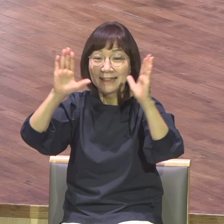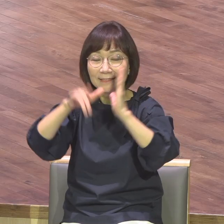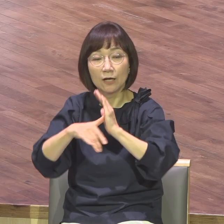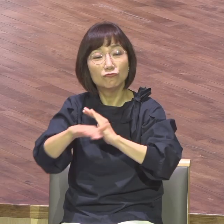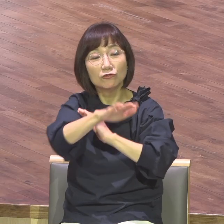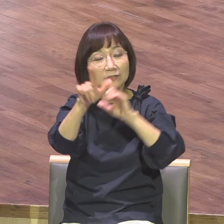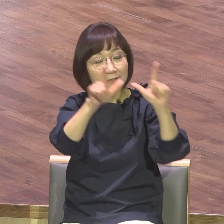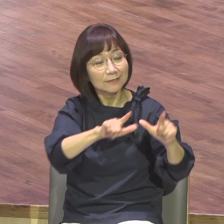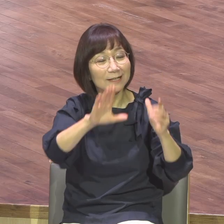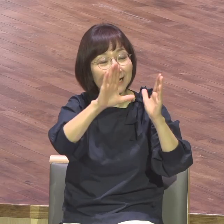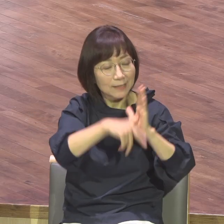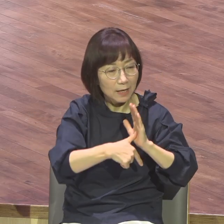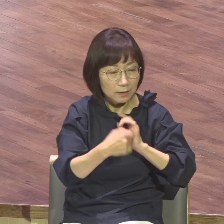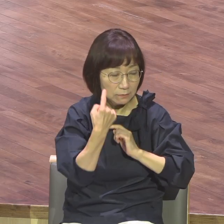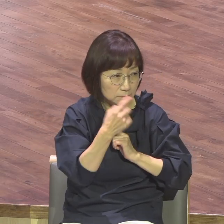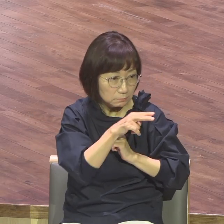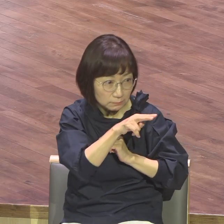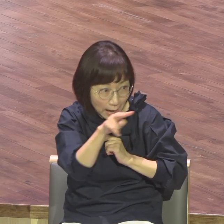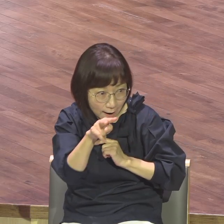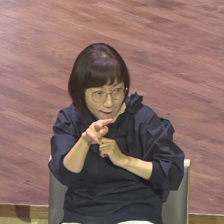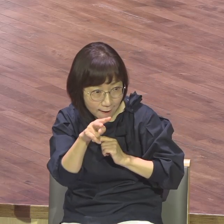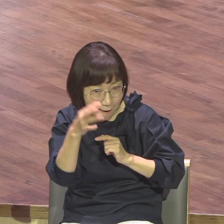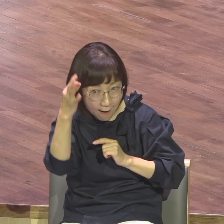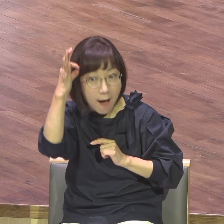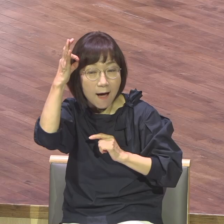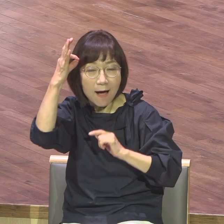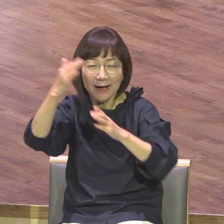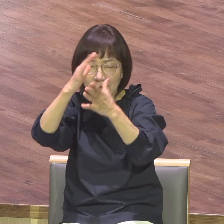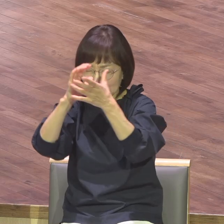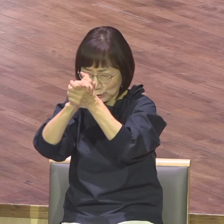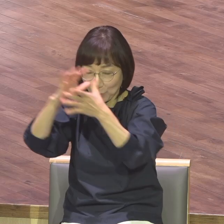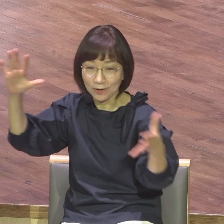통해서 모든 것을 모여 기도로 연결시키는 것입니다.